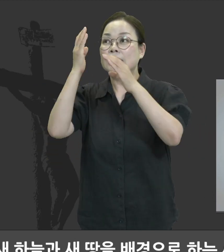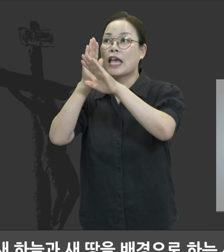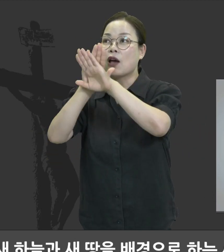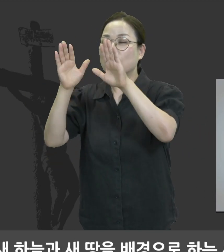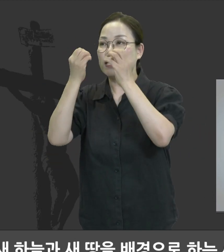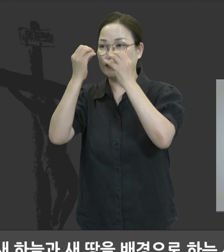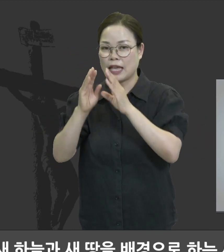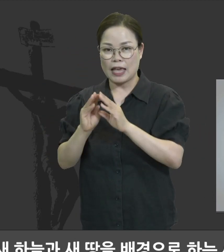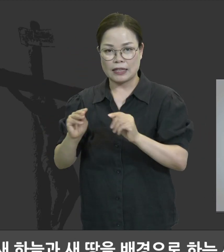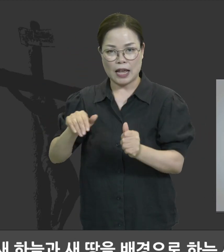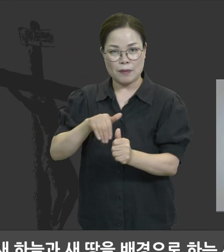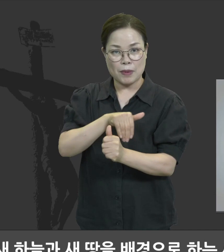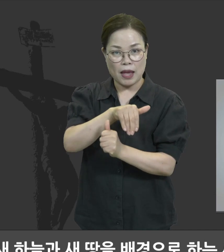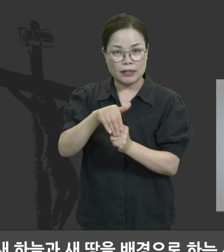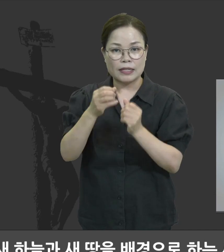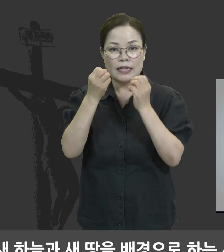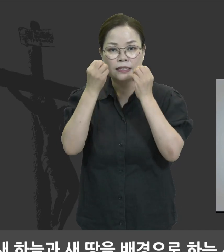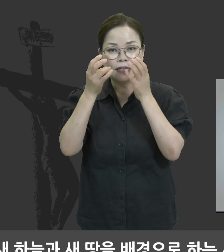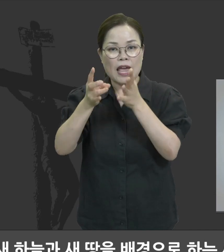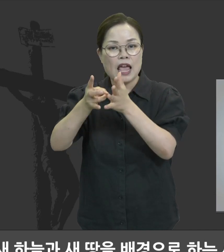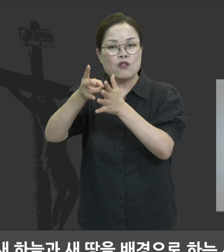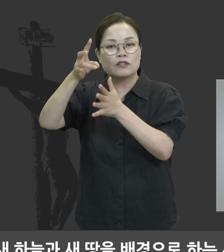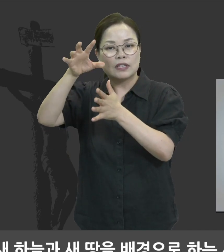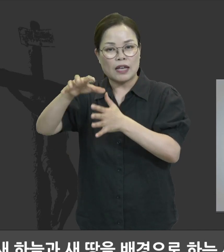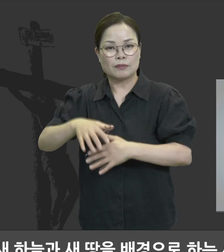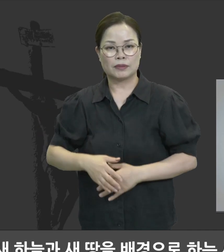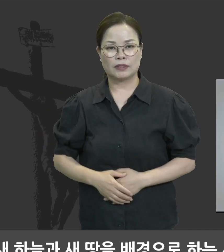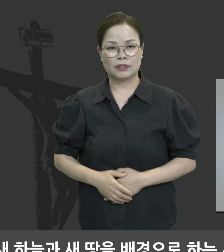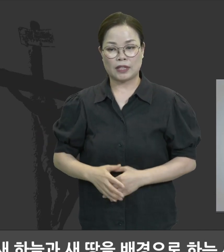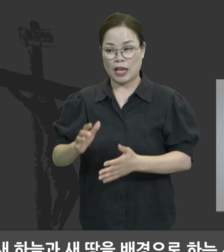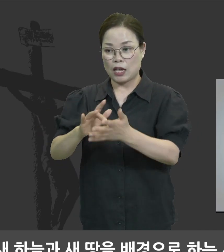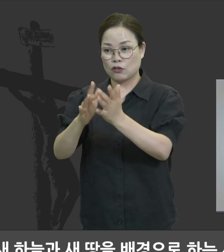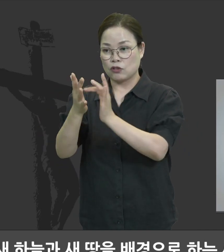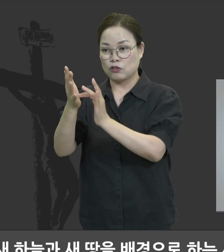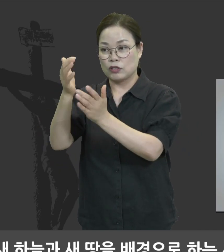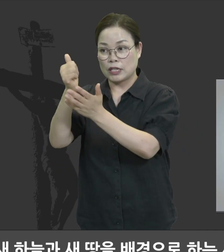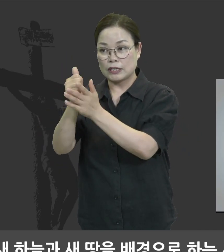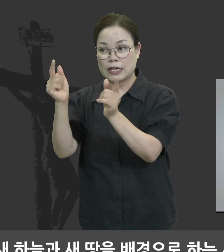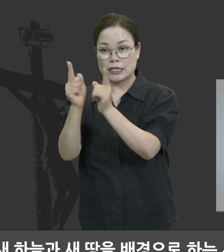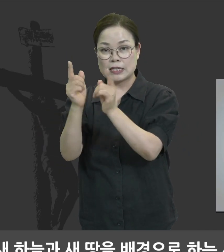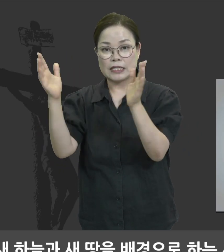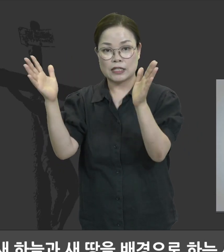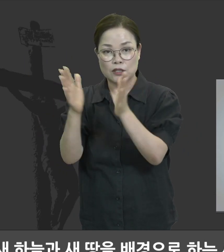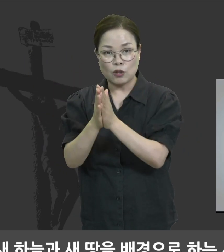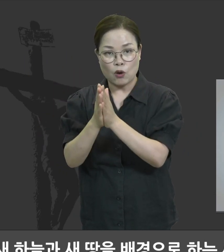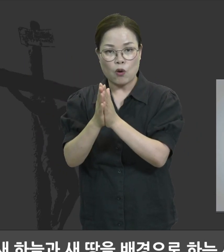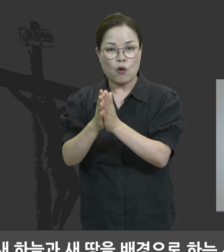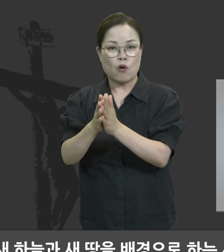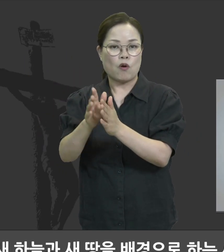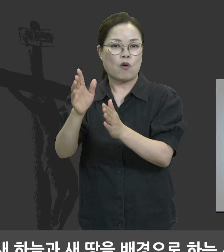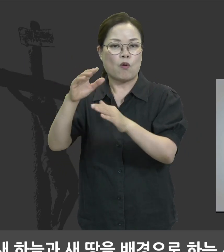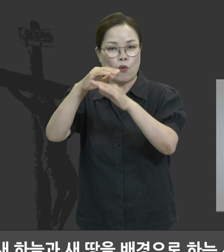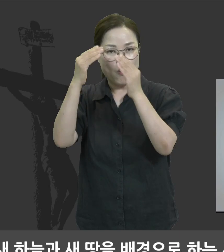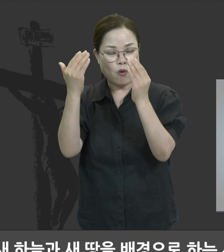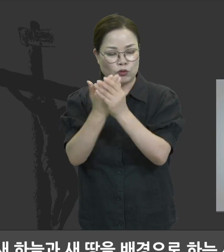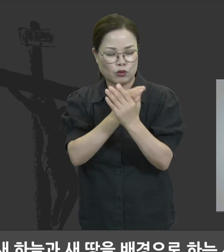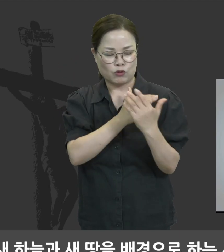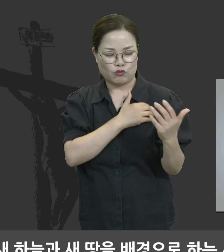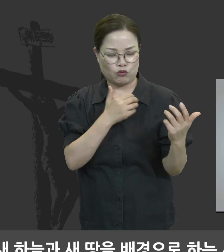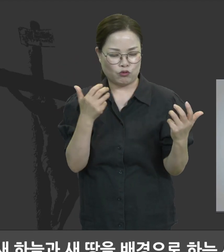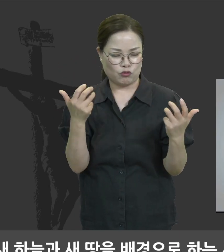하늘과 새 땅을 배경으로 하는 새 예루살렘에서는 그분께서 직접 온전하고도 충만하게